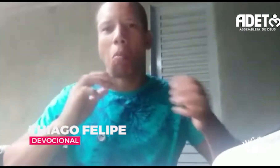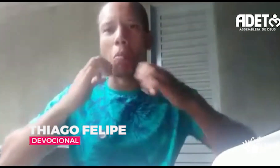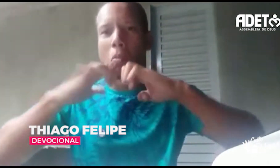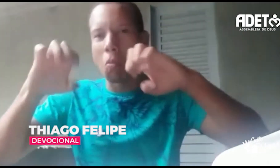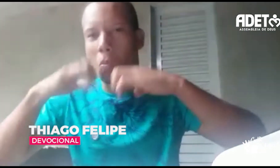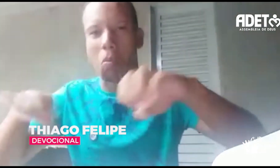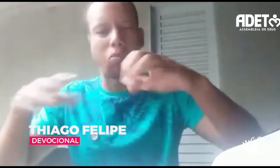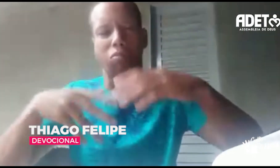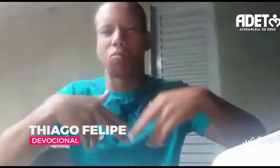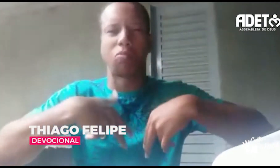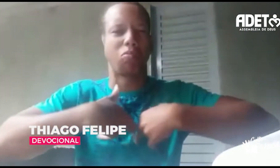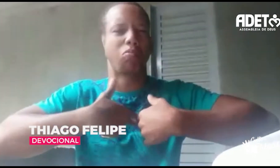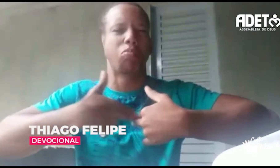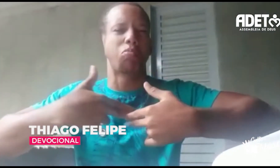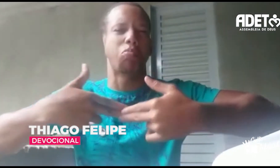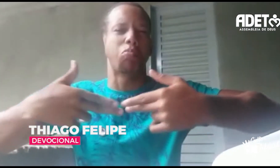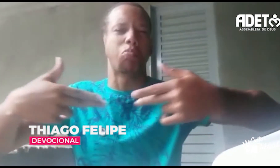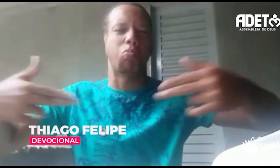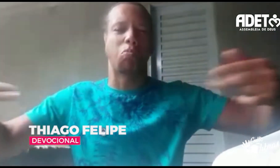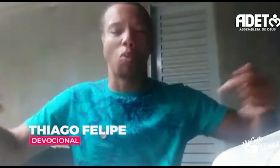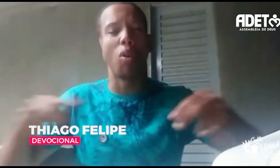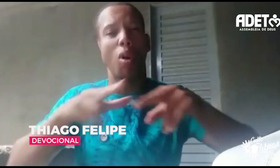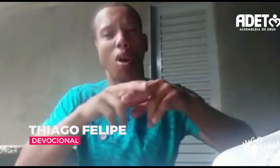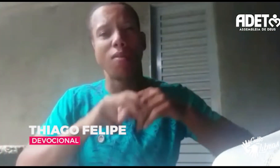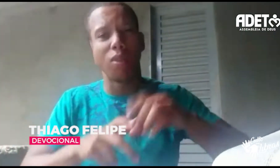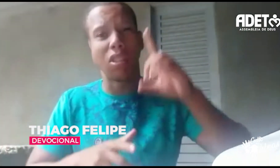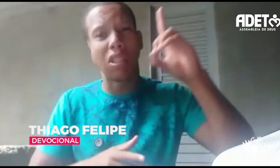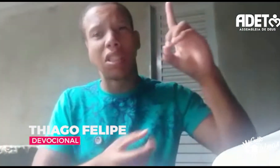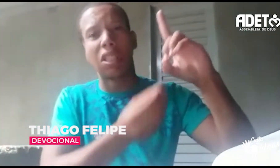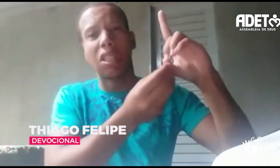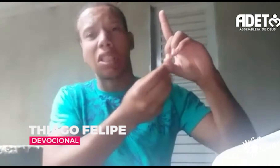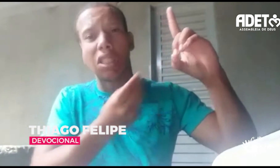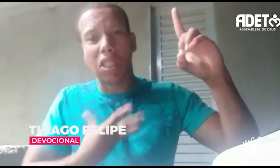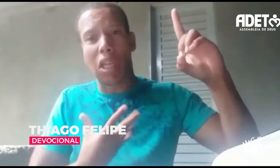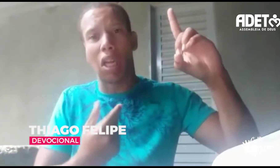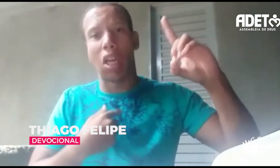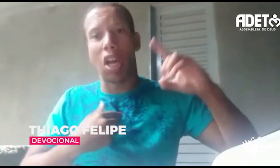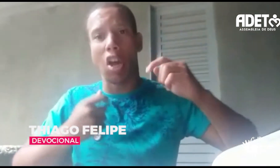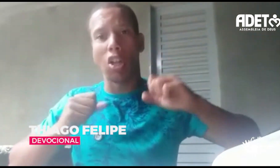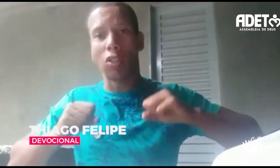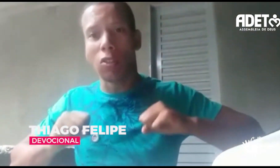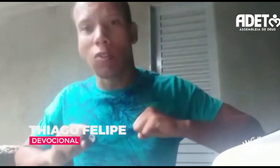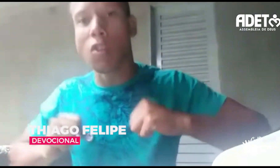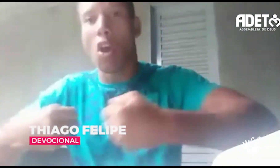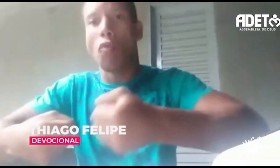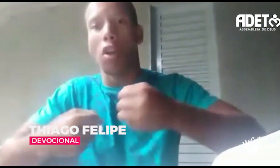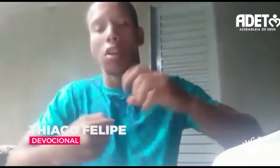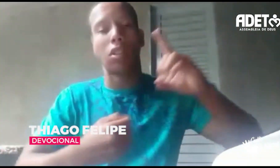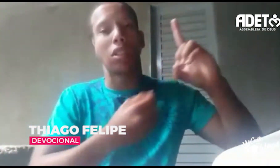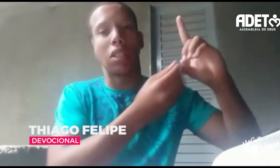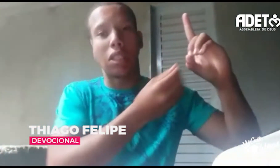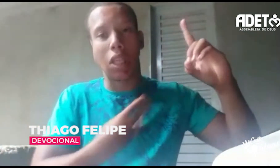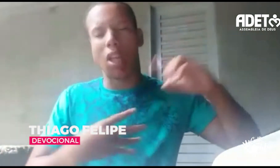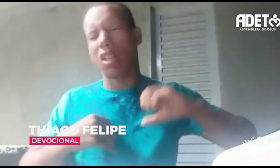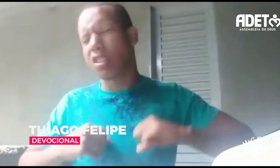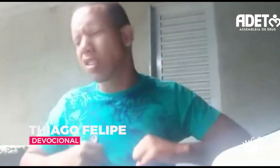pregar o Evangelho de Jesus. Então, por isso que Deus, Ele nos abençoa. Ele renova as nossas forças.